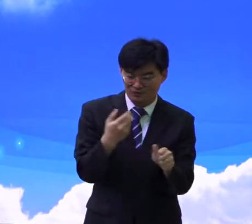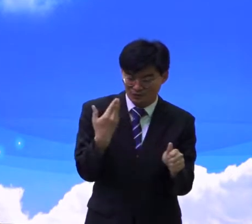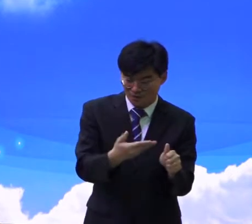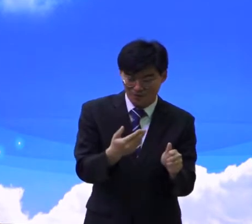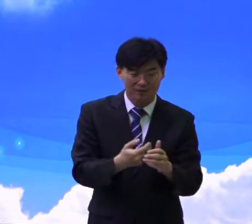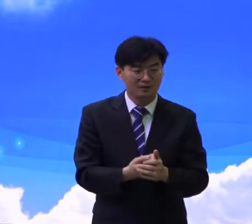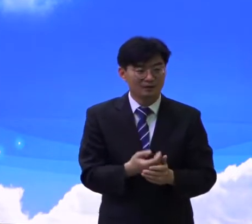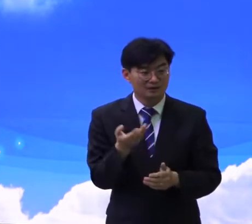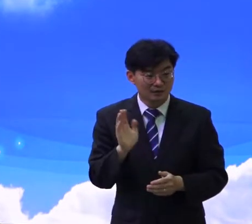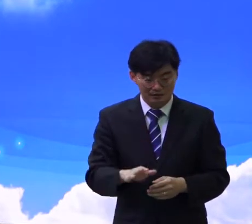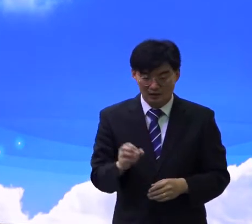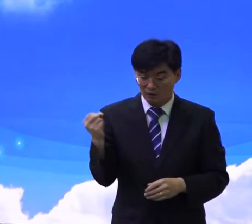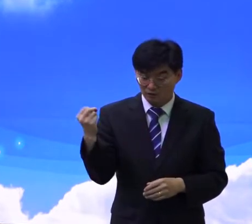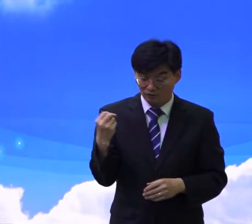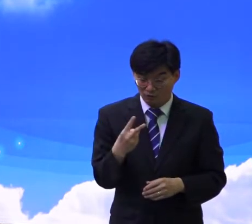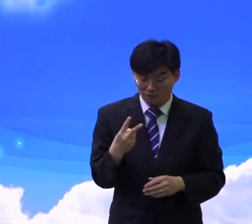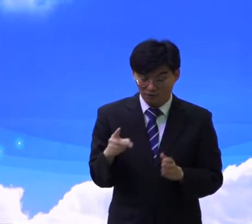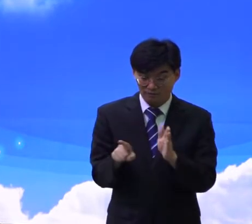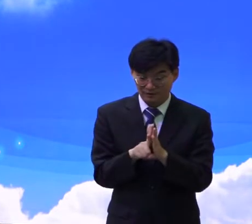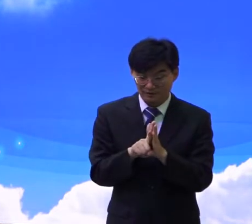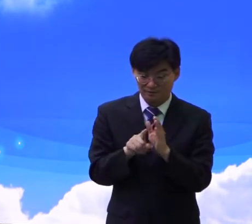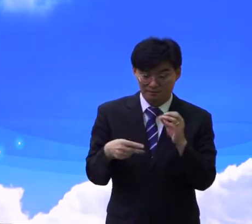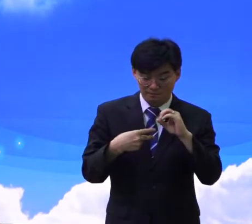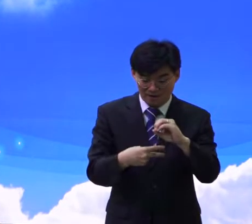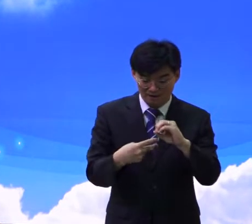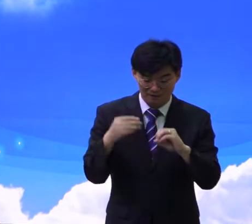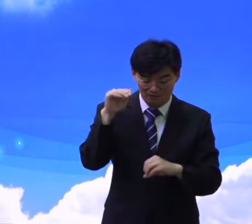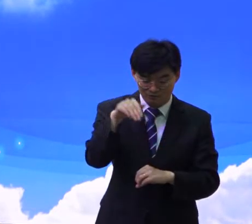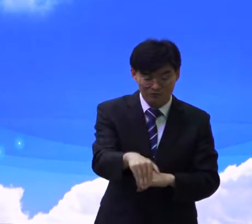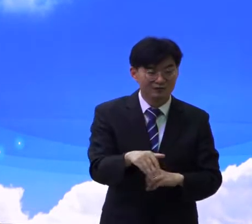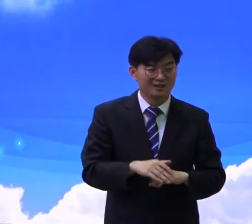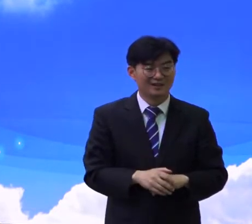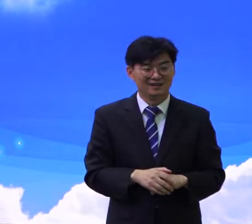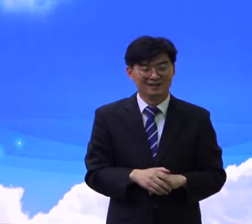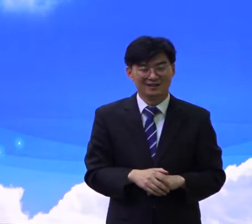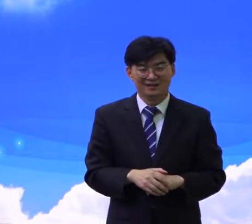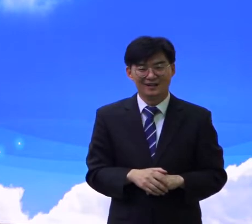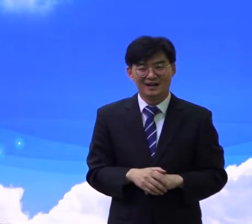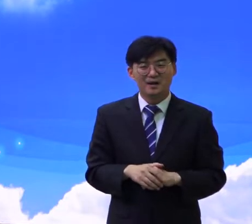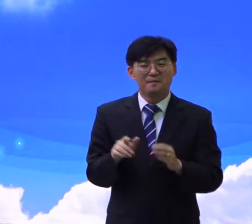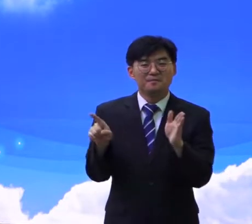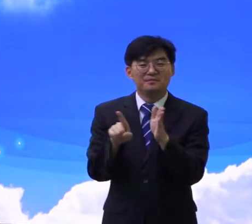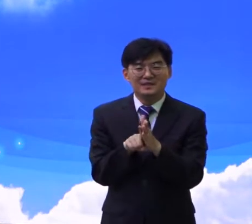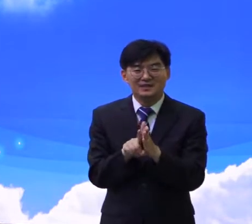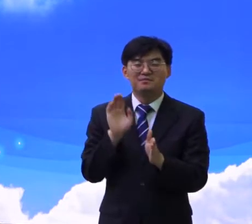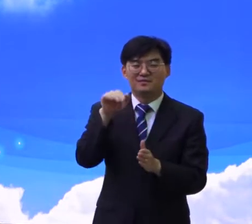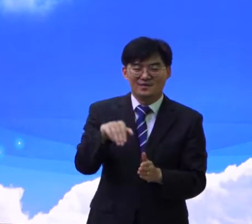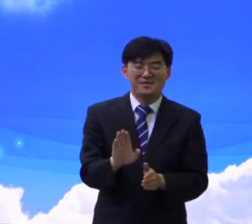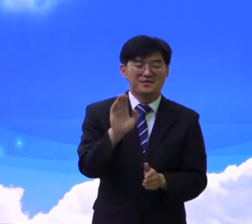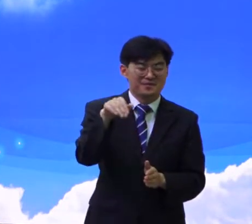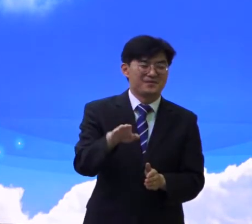그렇지만 하나님이 세워주신 사사들의 입장에서는 믿음의 용사들의 이야기입니다.